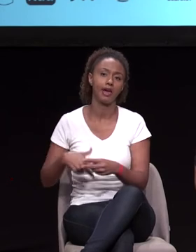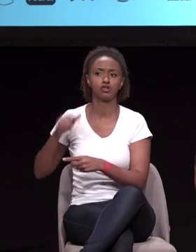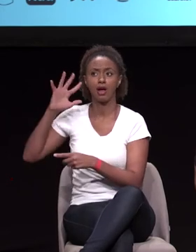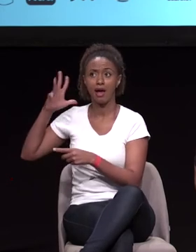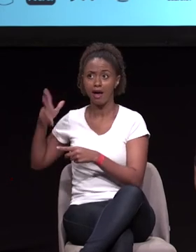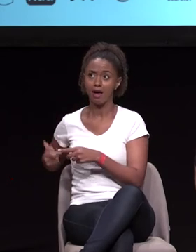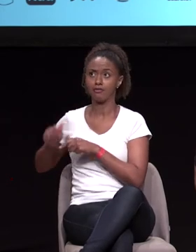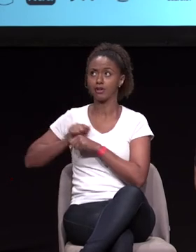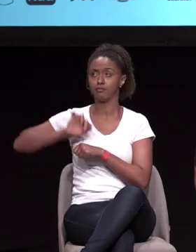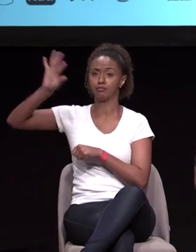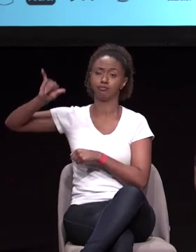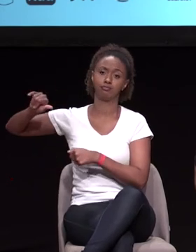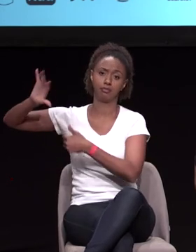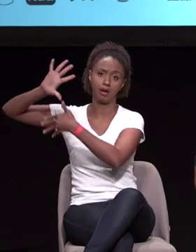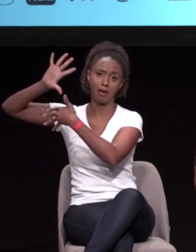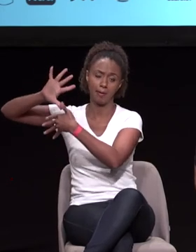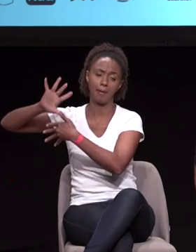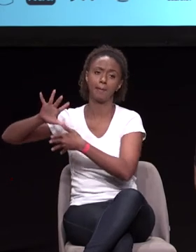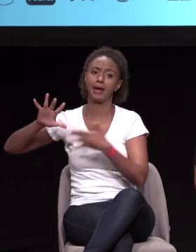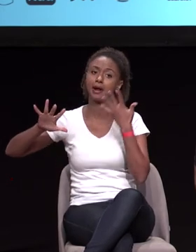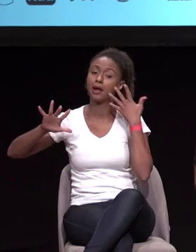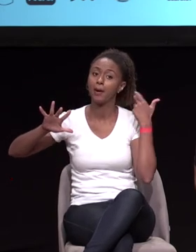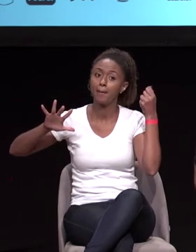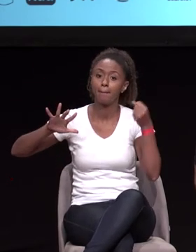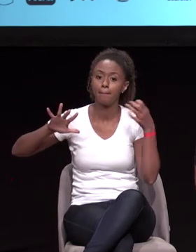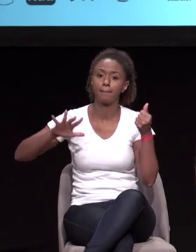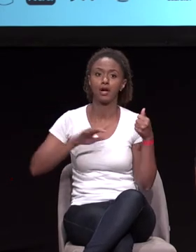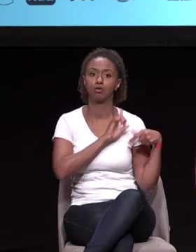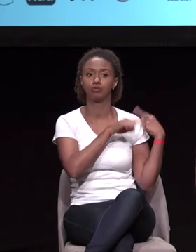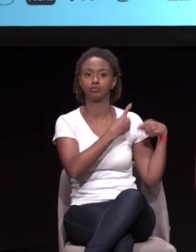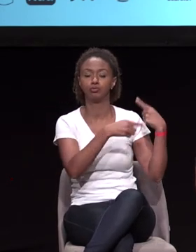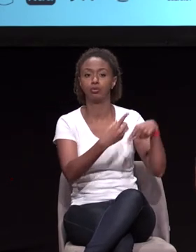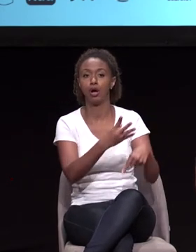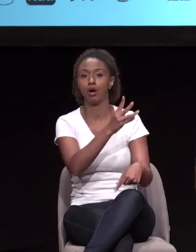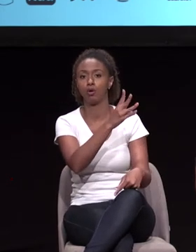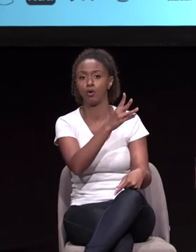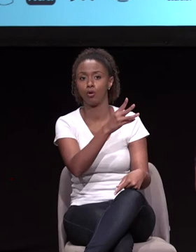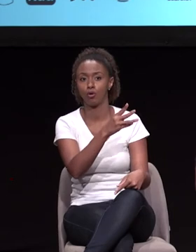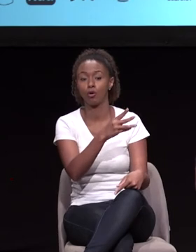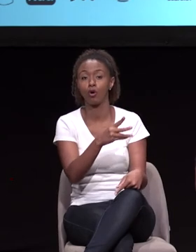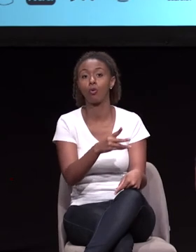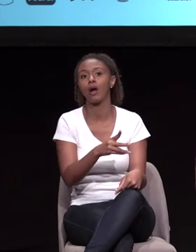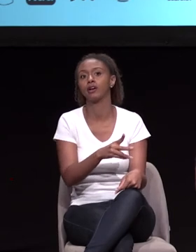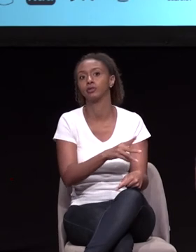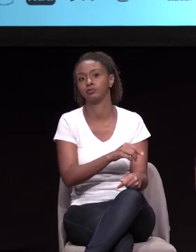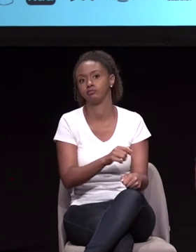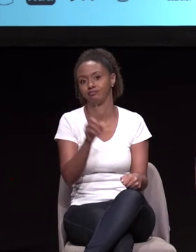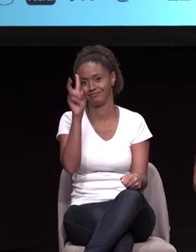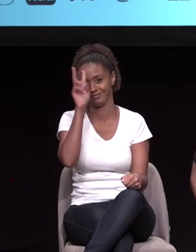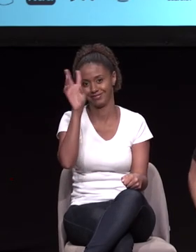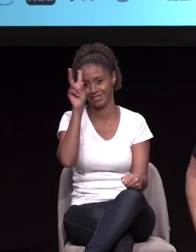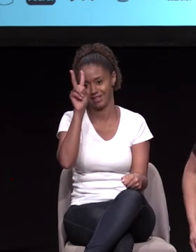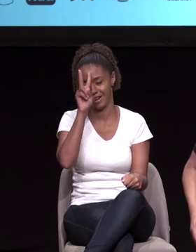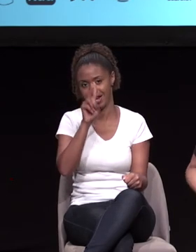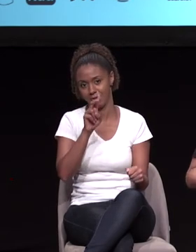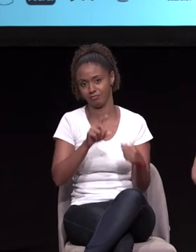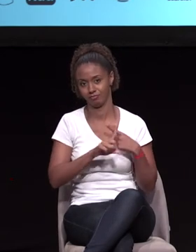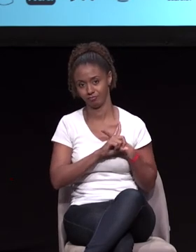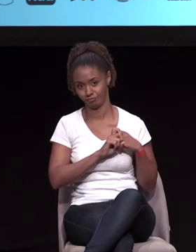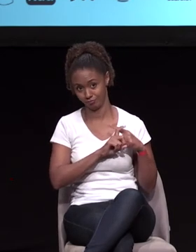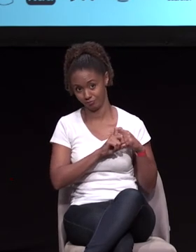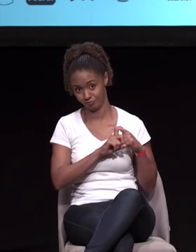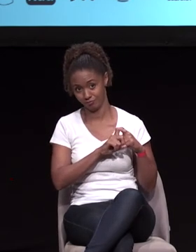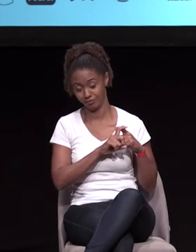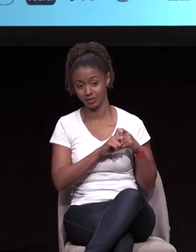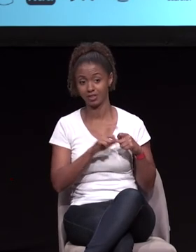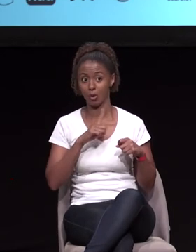na américa brancos que comprovam gerar quatro gerações da chamada pureza de sangue então é uma divisão baseada na divisão étnica